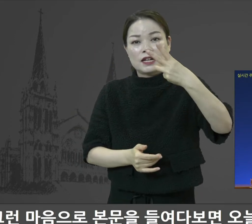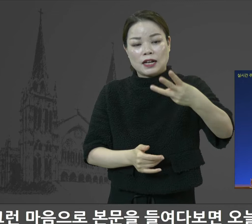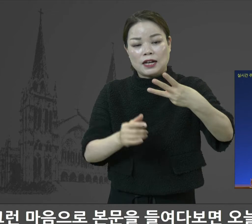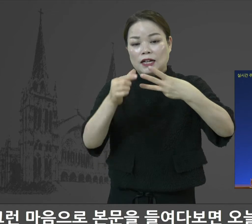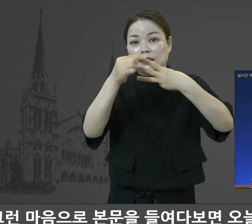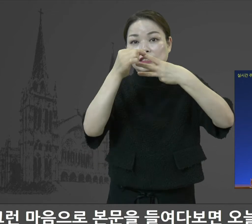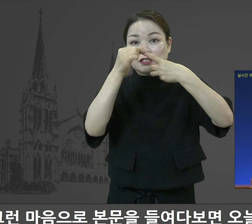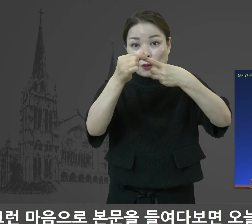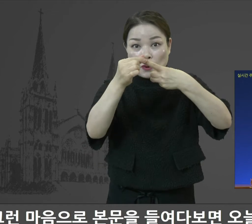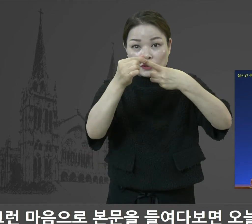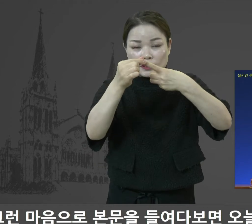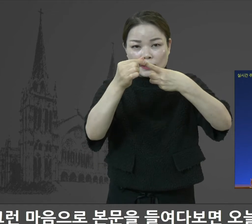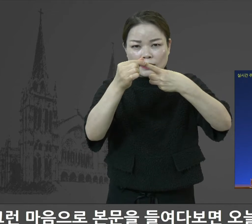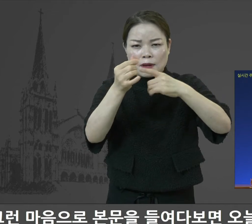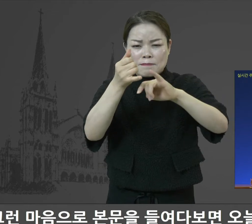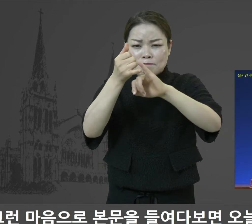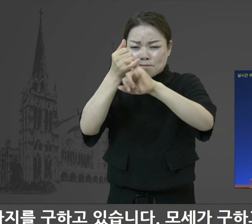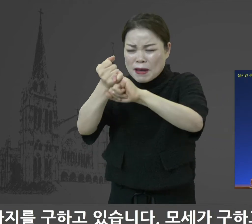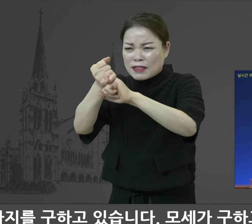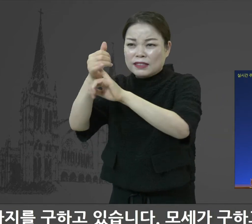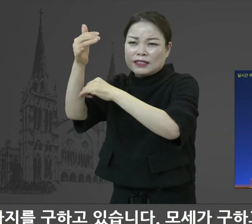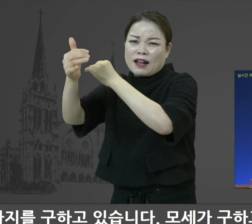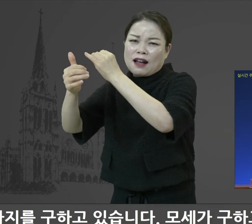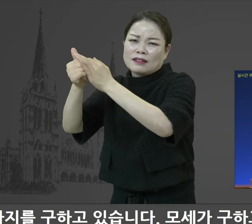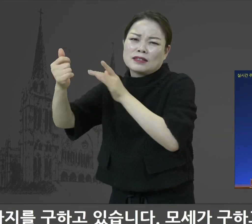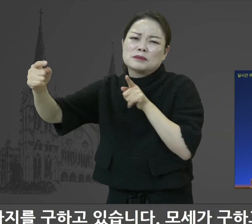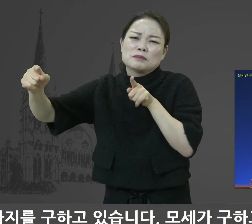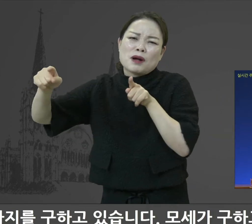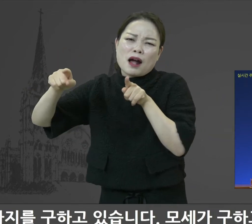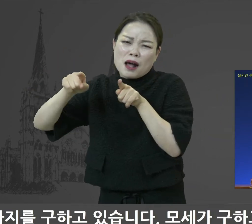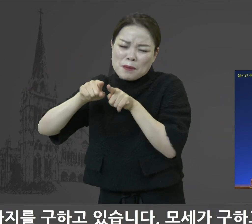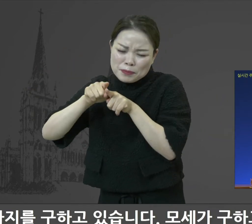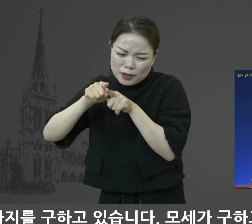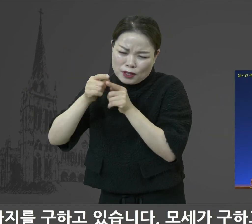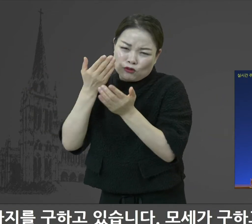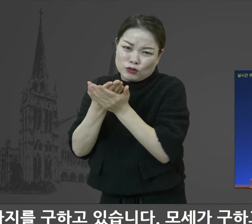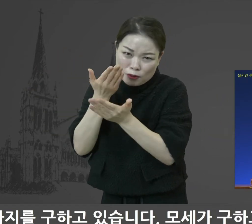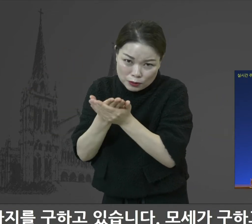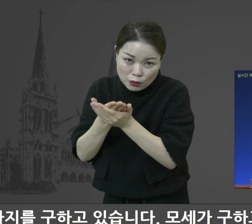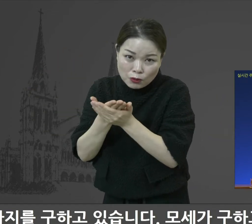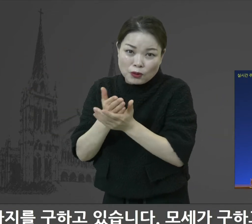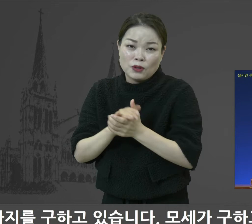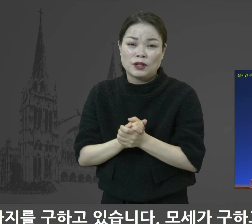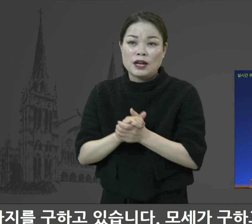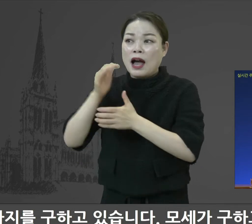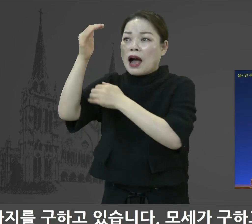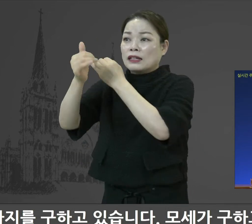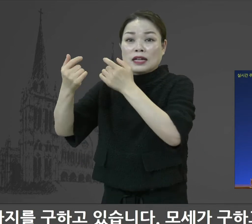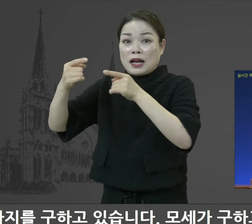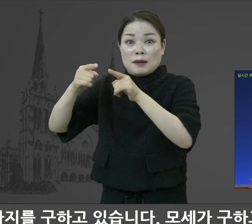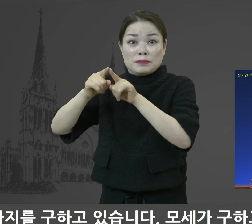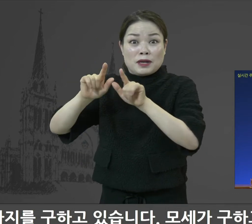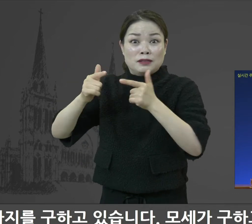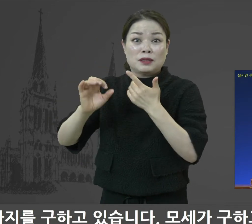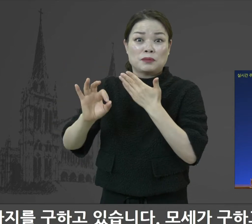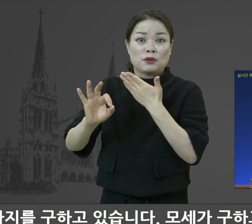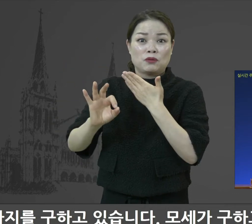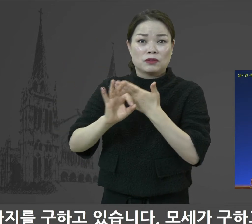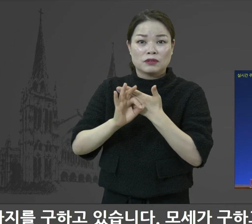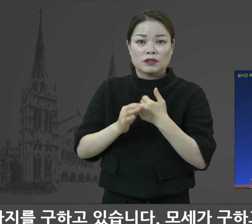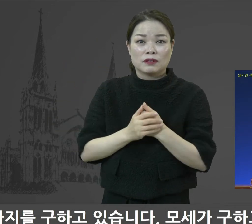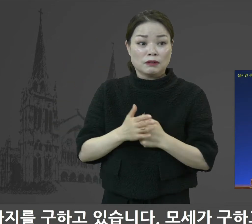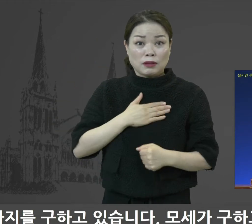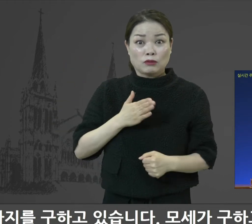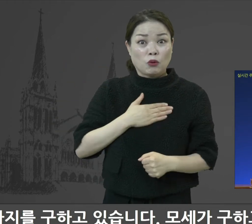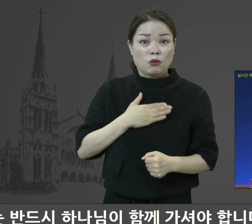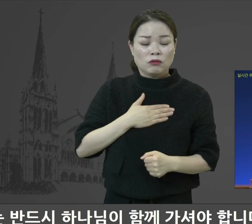번째는 반드시 하나님 함께 가셔야 합니다. 하나님이 함께 가시지 아니하면